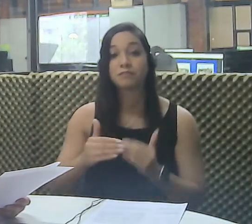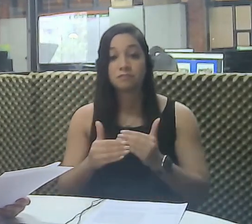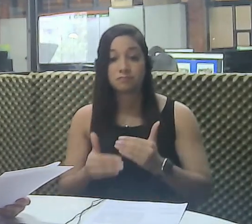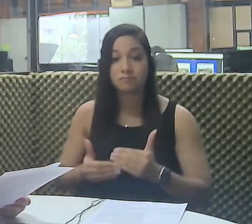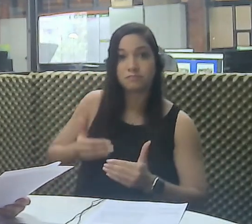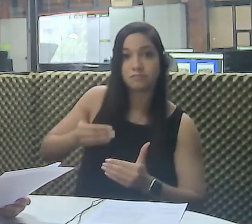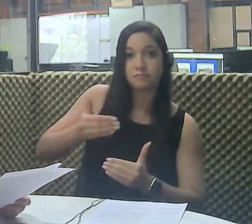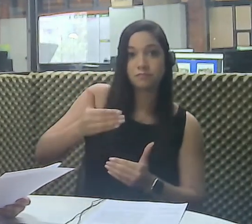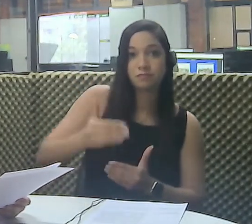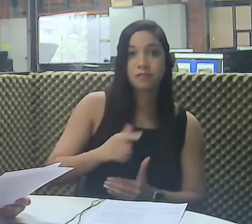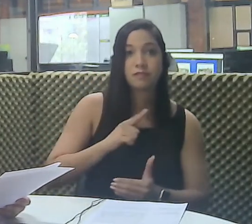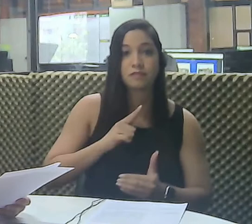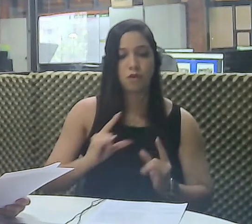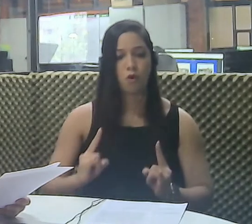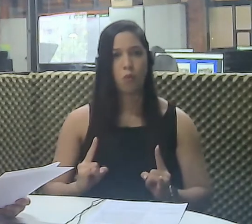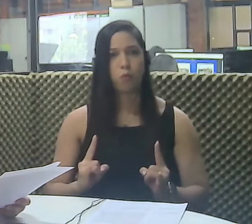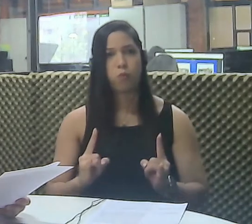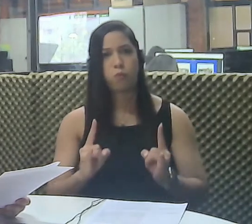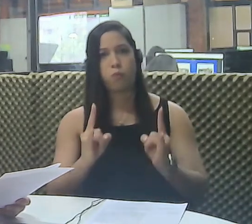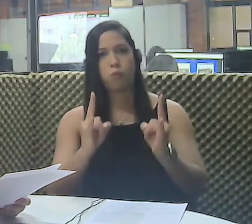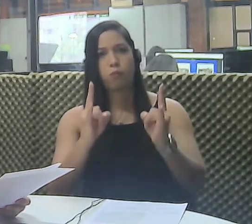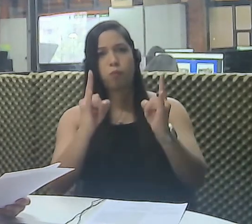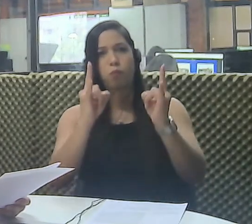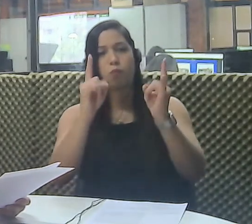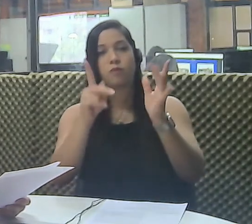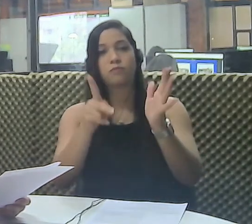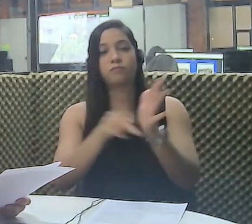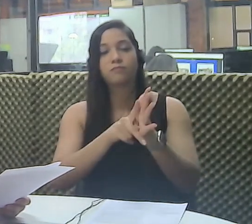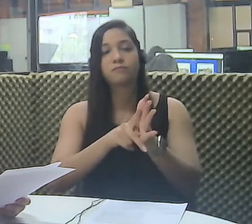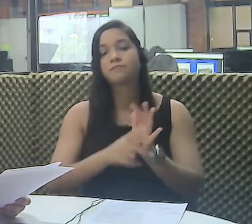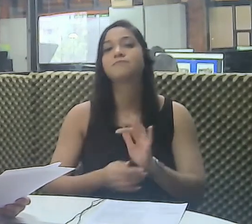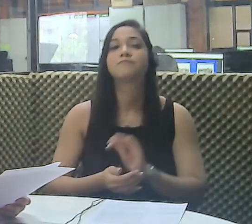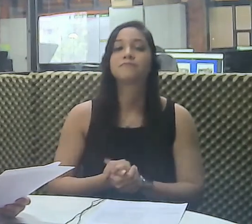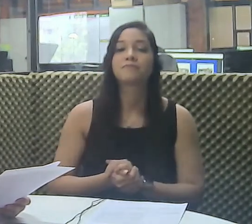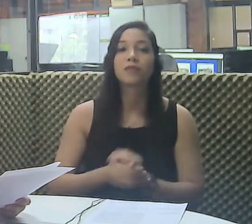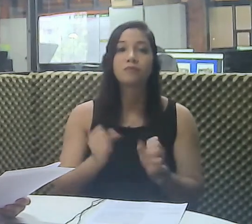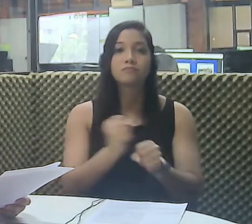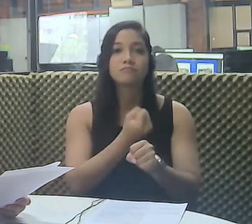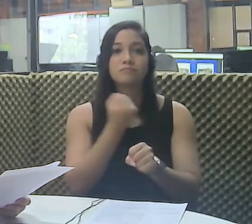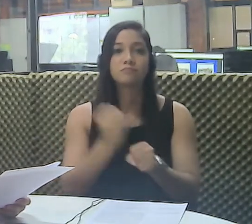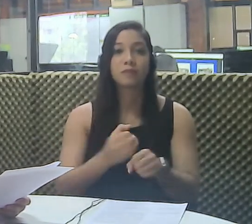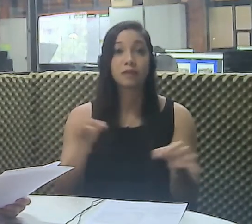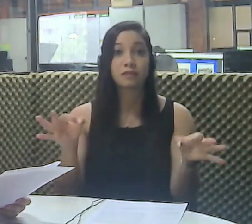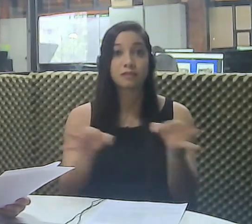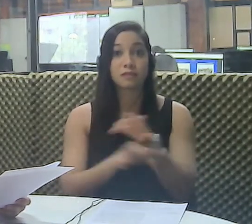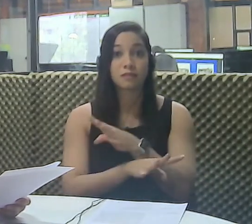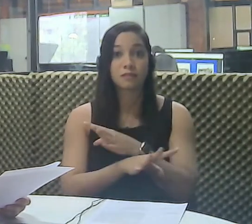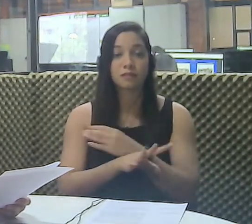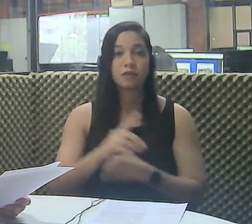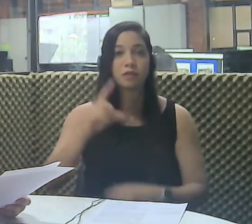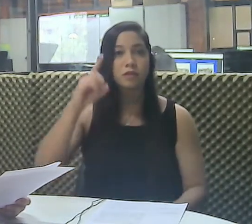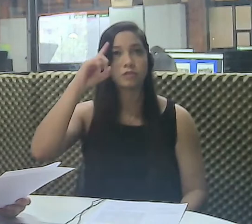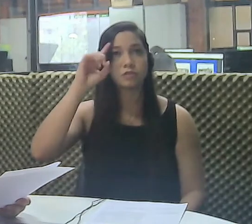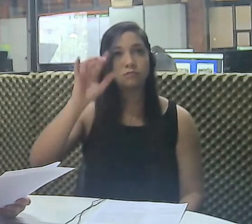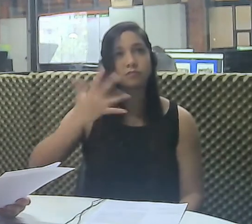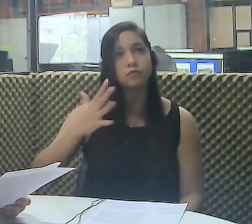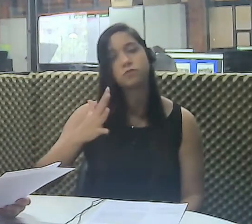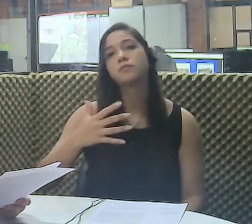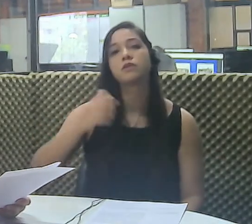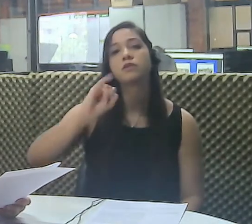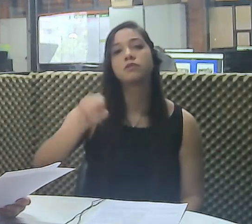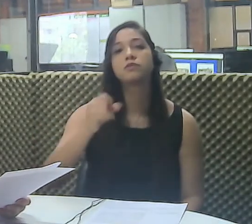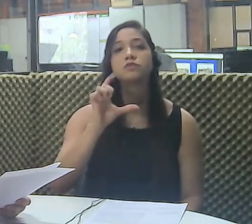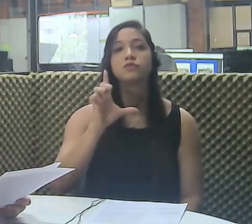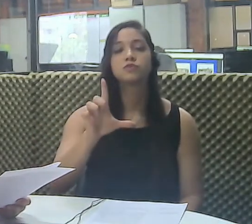fase serão colocados os pilares e instaladas as vigas pré-fabricadas a obra tem Prazo de Conclusão previsto para meados de